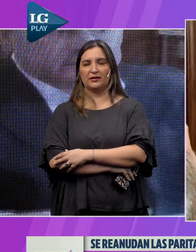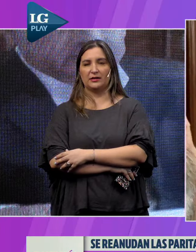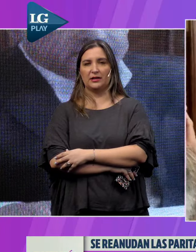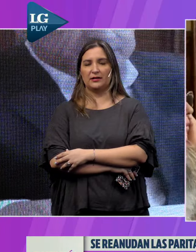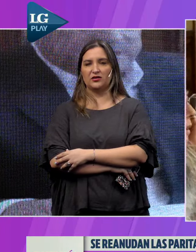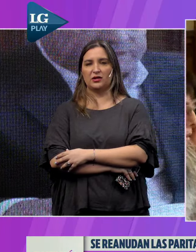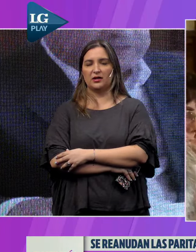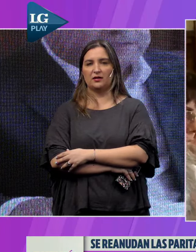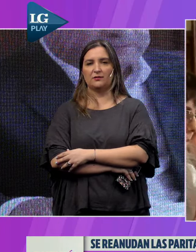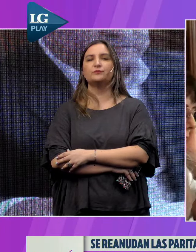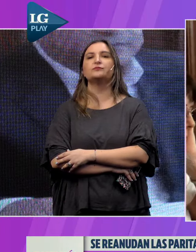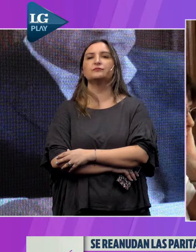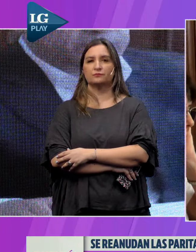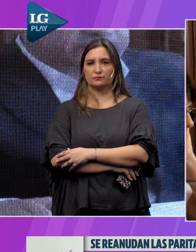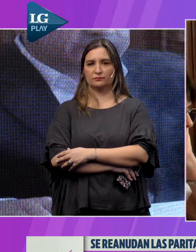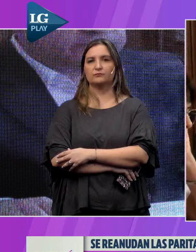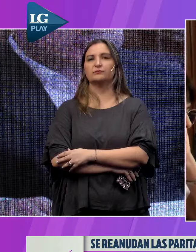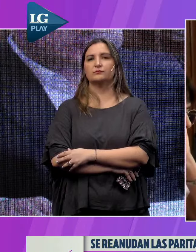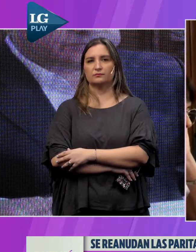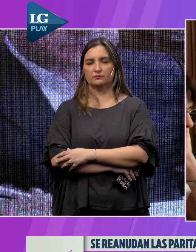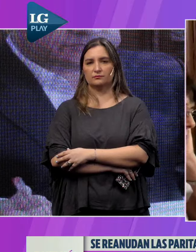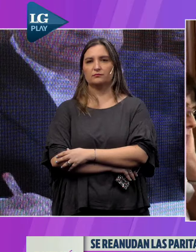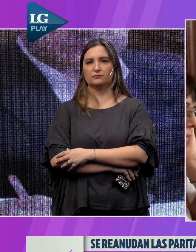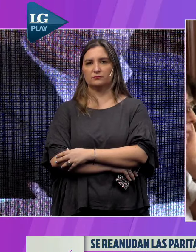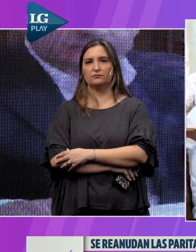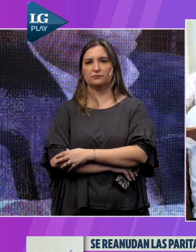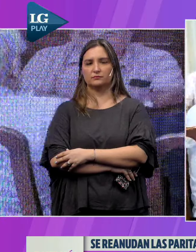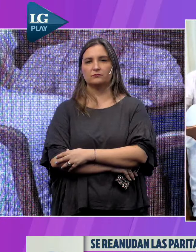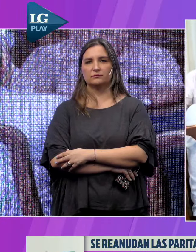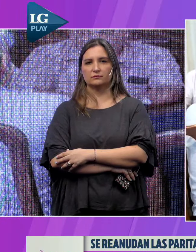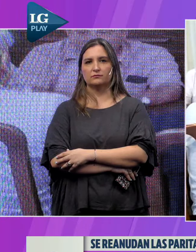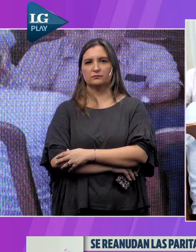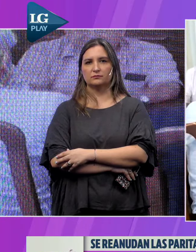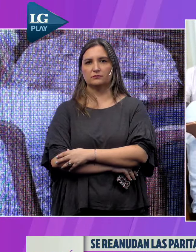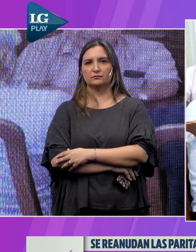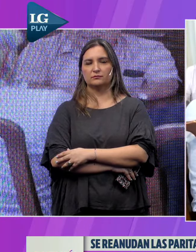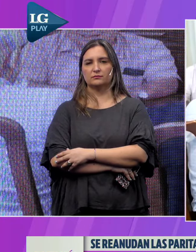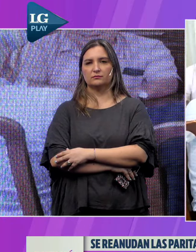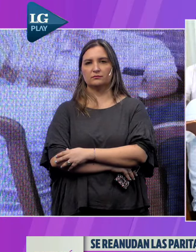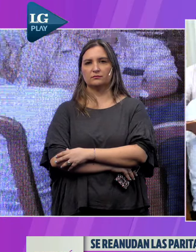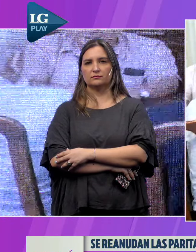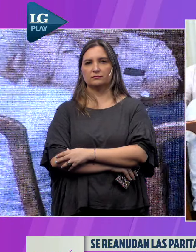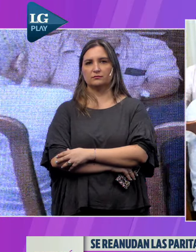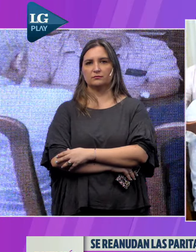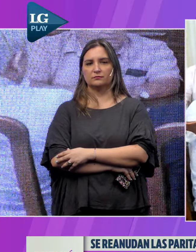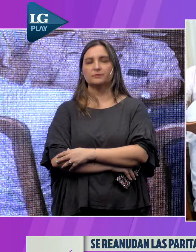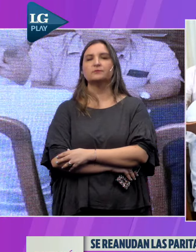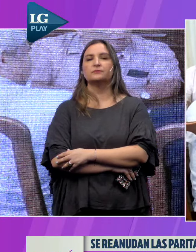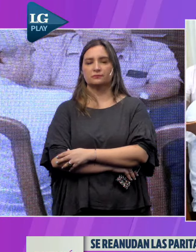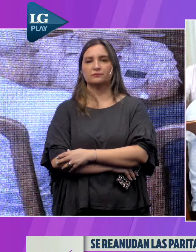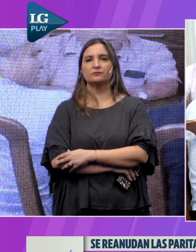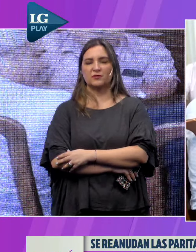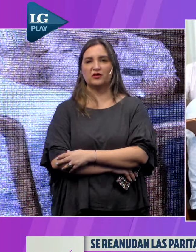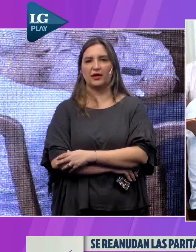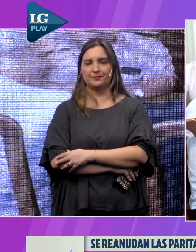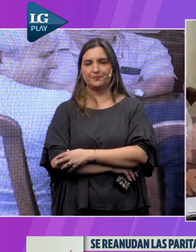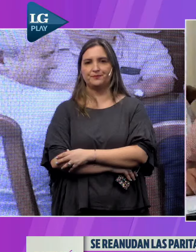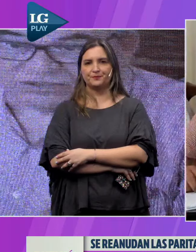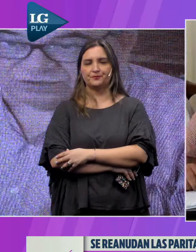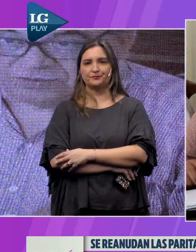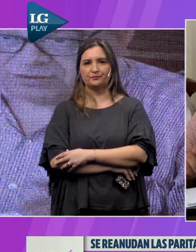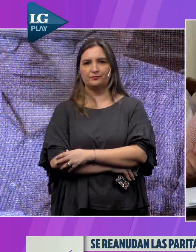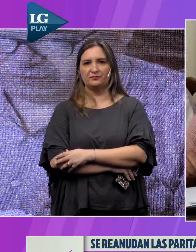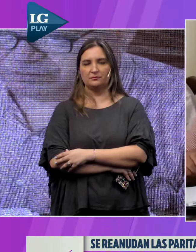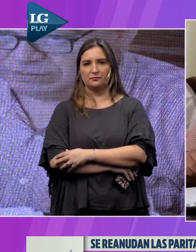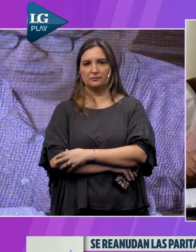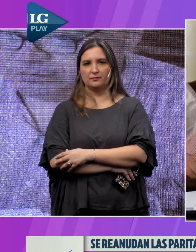los estatales nacionales. No, el gobernador se ha comprometido en eso. Por eso siempre decimos que hay que cuidar el trabajo y